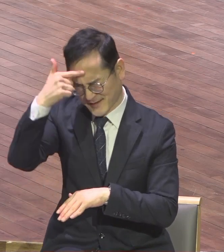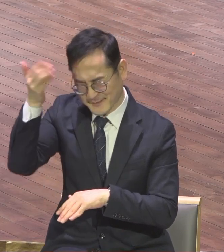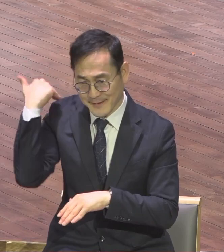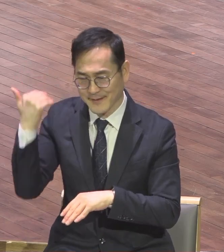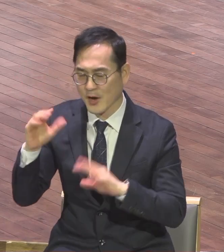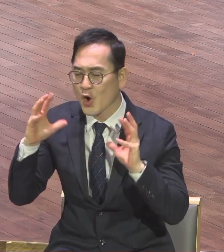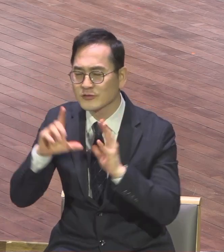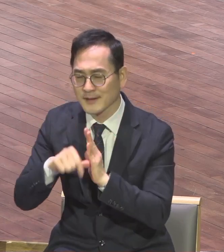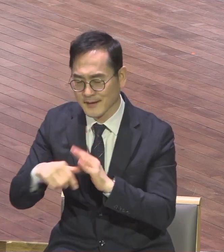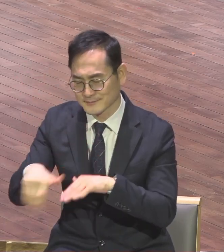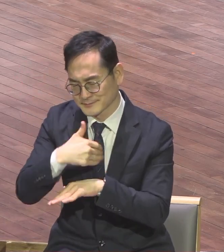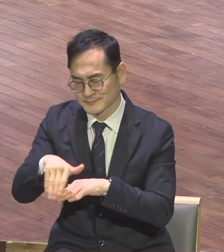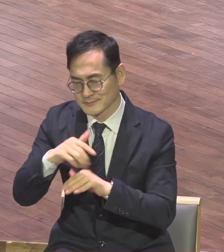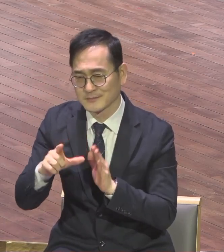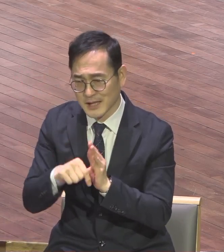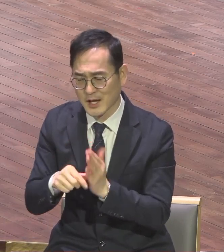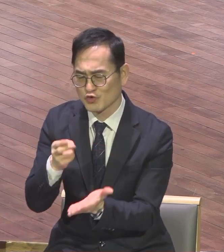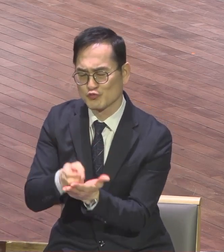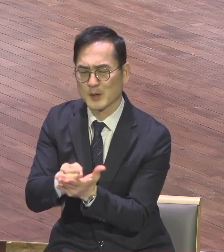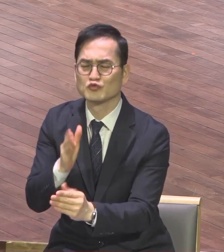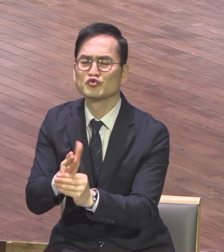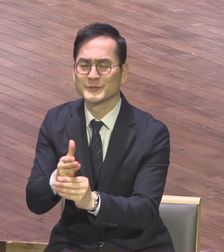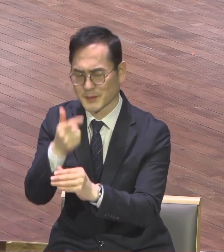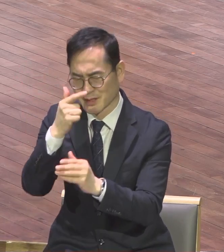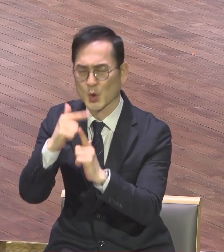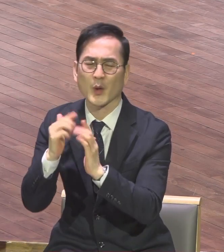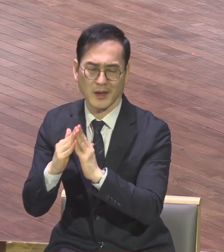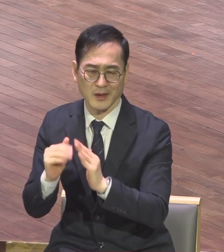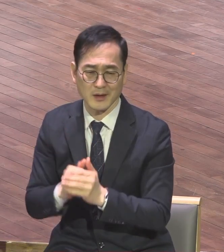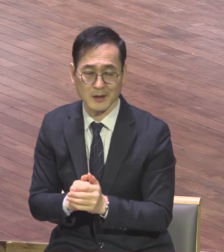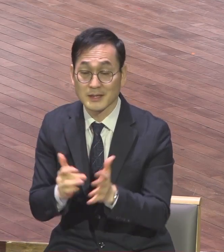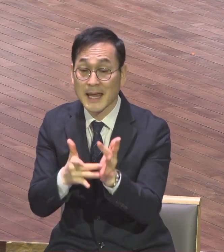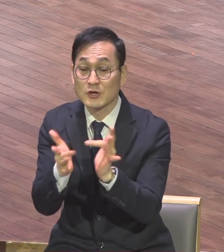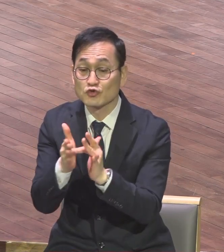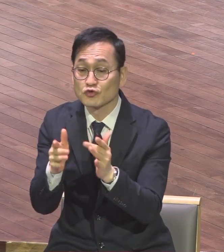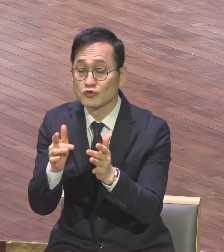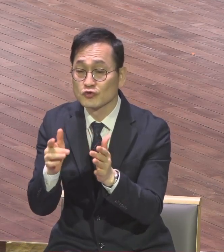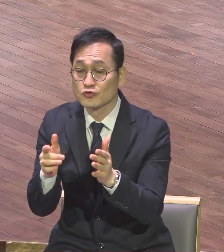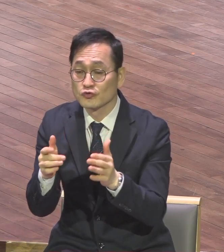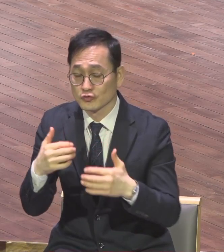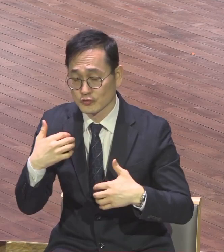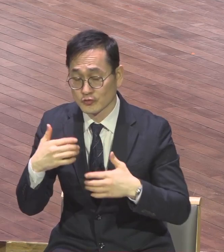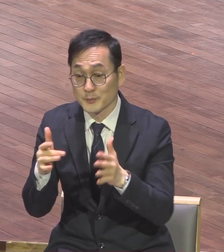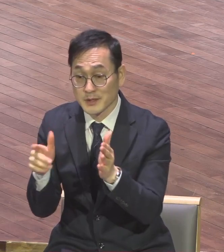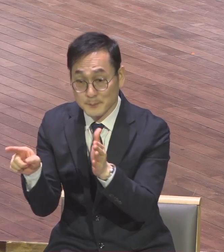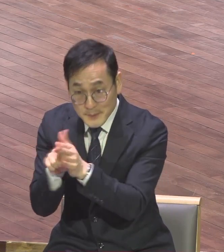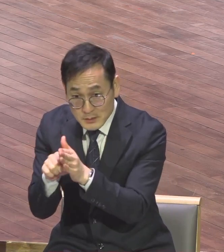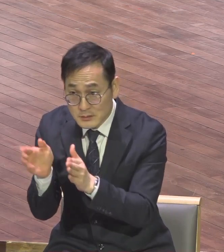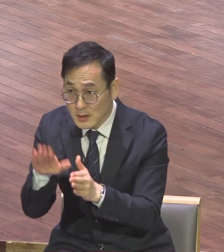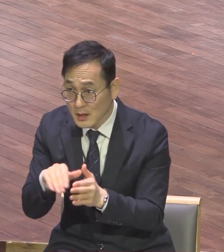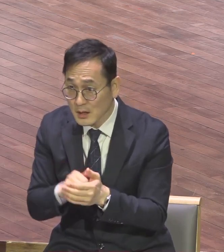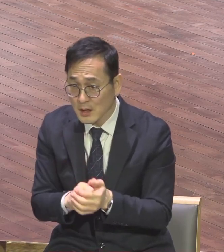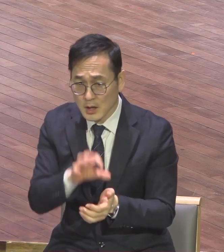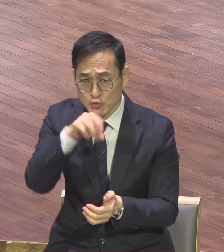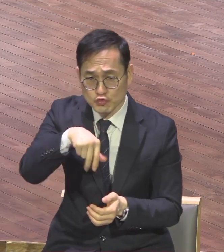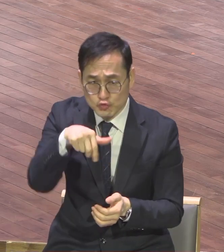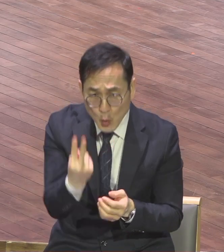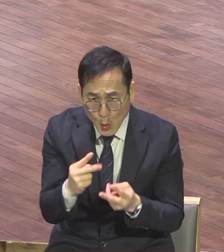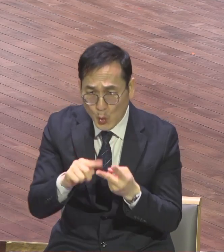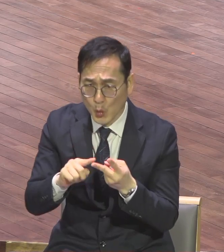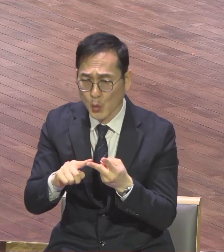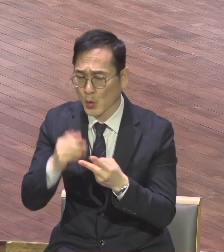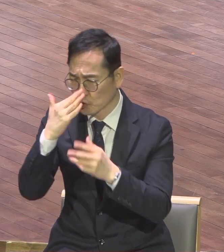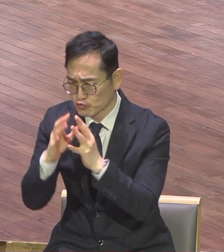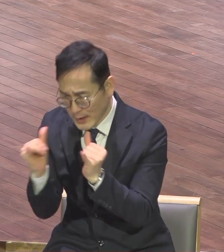신앙생활을 뭐 가르치셨죠. 이게 분명히 예수 믿는 기독교인데 유교도 섞여 있는 것 같고 유대교도 섞여 있는 것